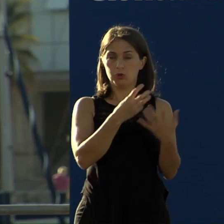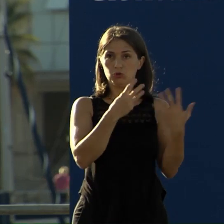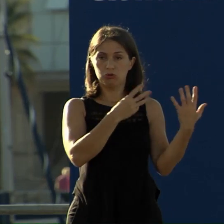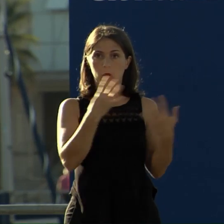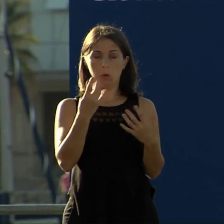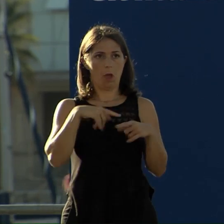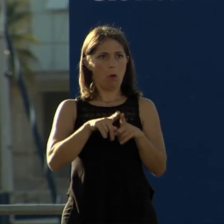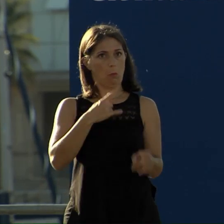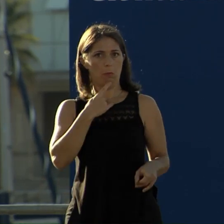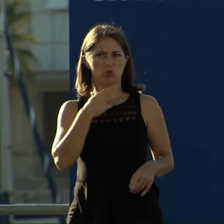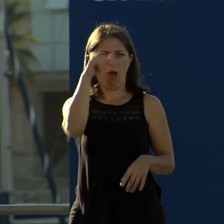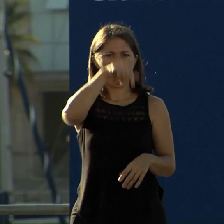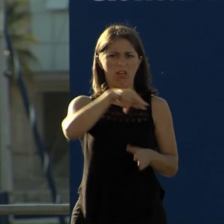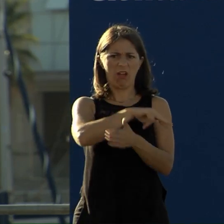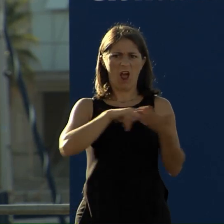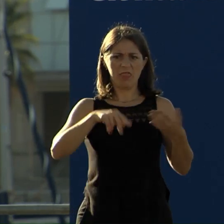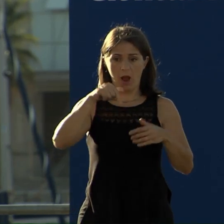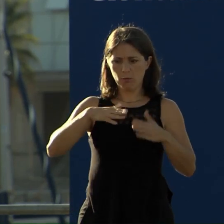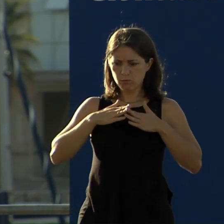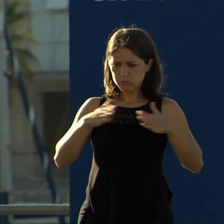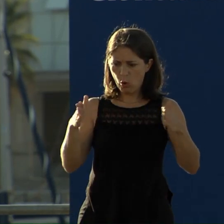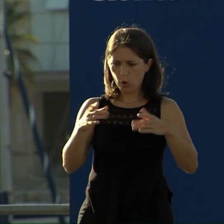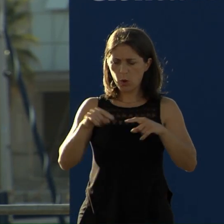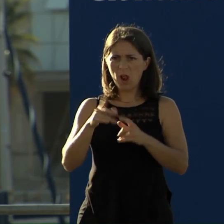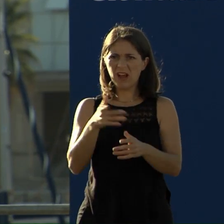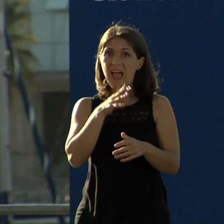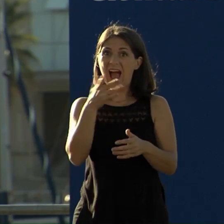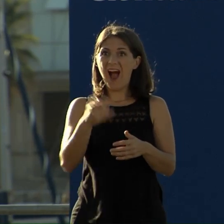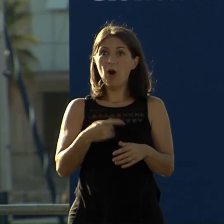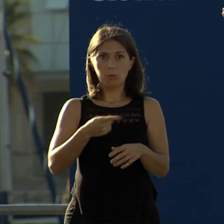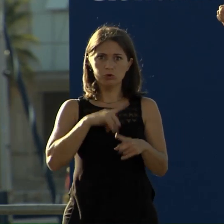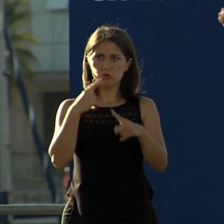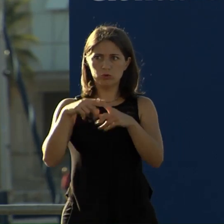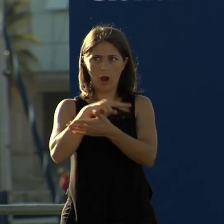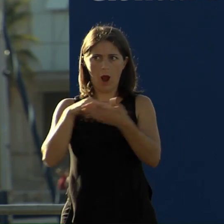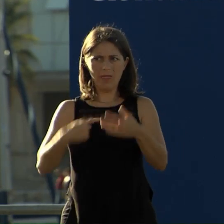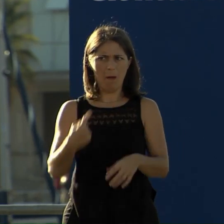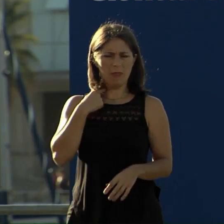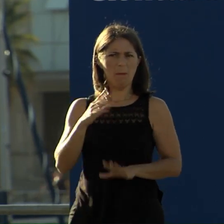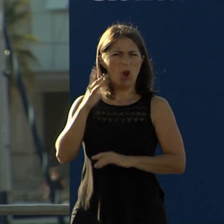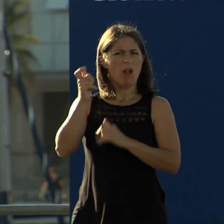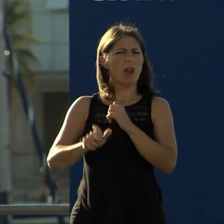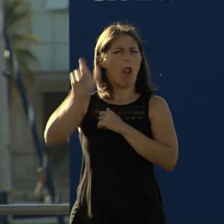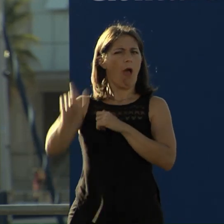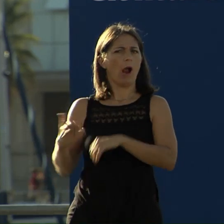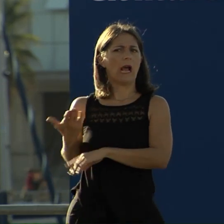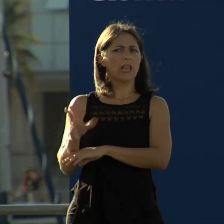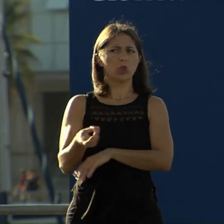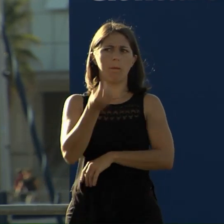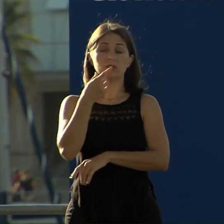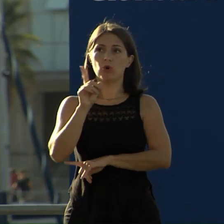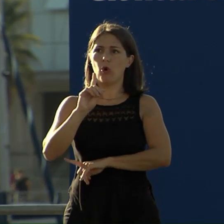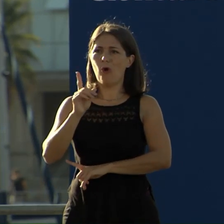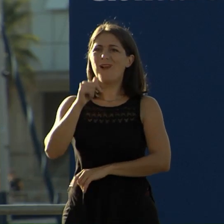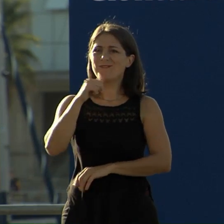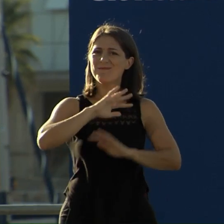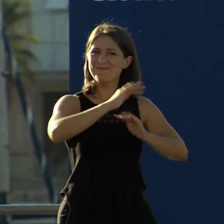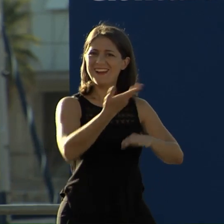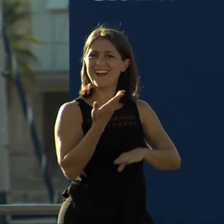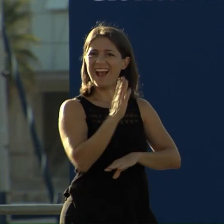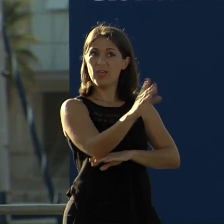Partido Popular en Galicia, que por primera vez puede perder la asunta, no ante un candidato del PSOE, ante el candidato de